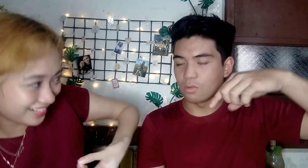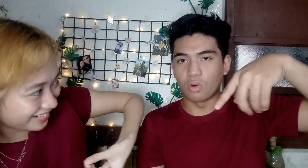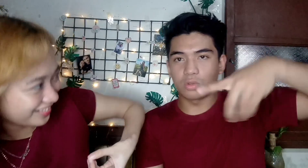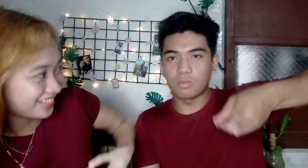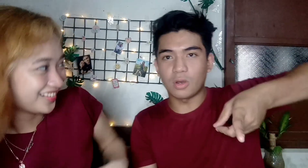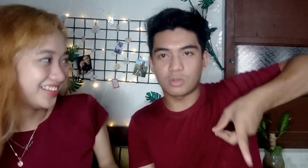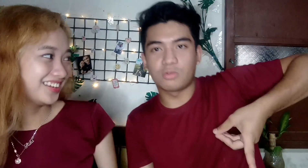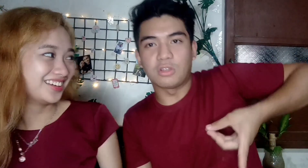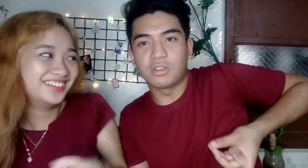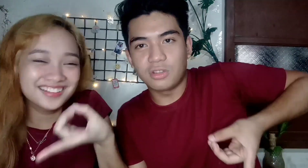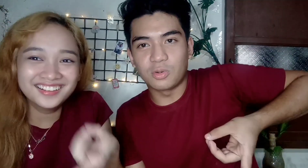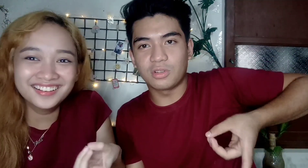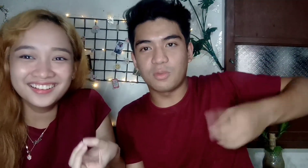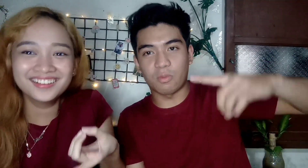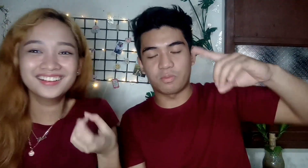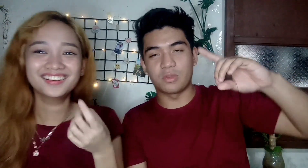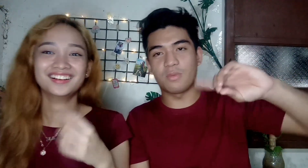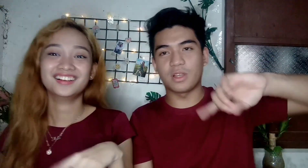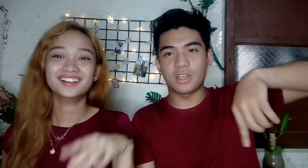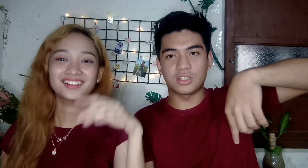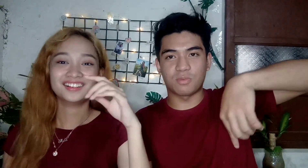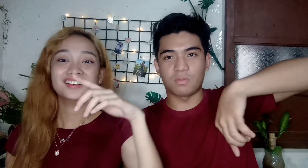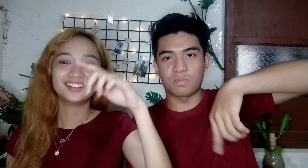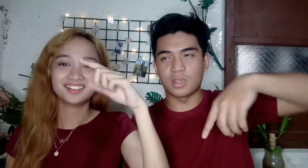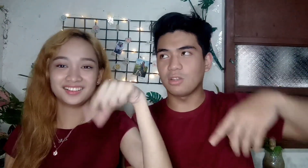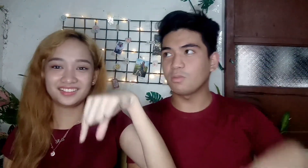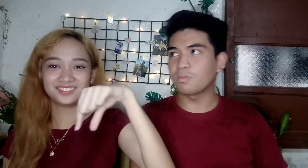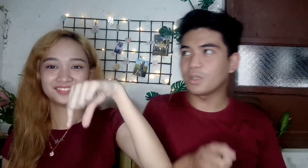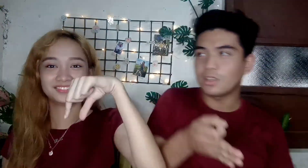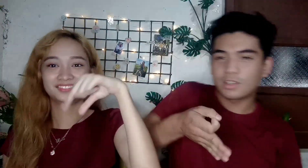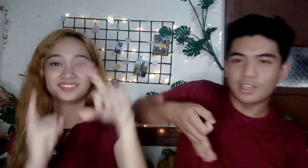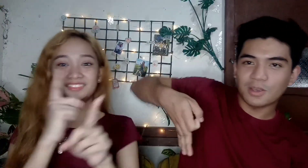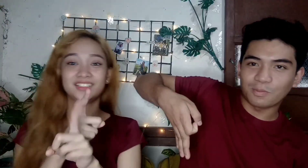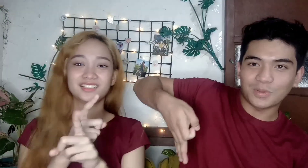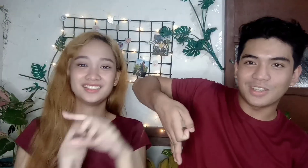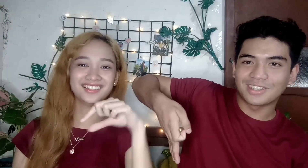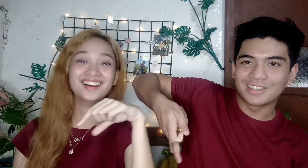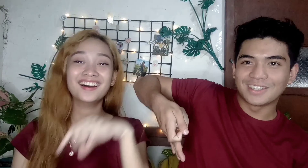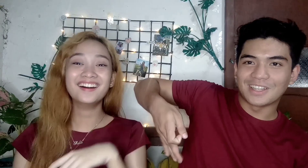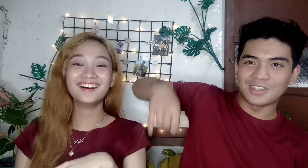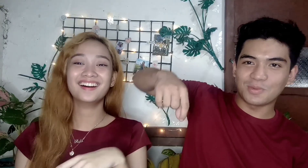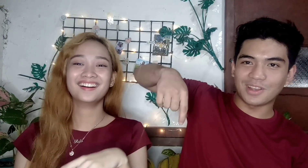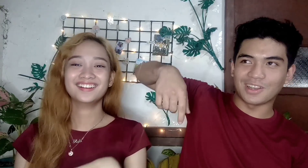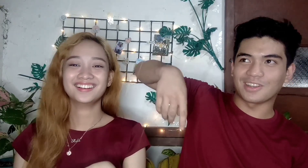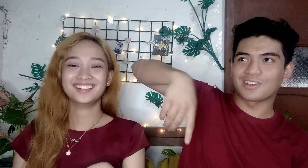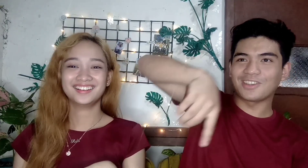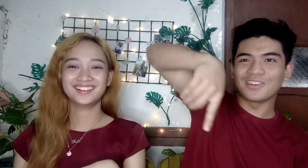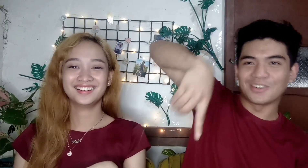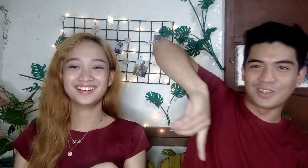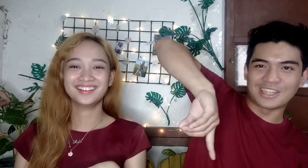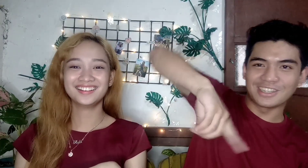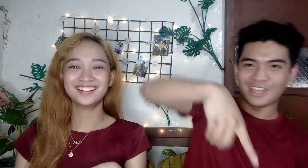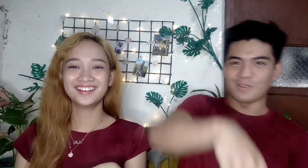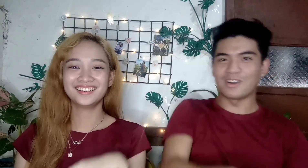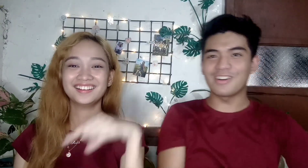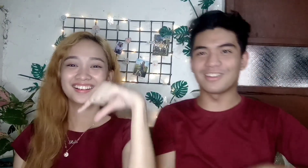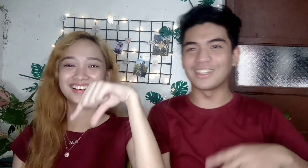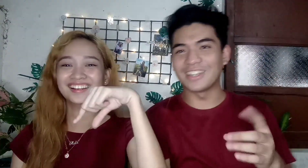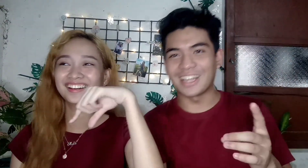Q. Oh, iba Q. Ganyan daw. Diba guys, may P. Ano P? Ganyan, P. Kasi ba, Q. Ganyan. Ewan ko kung ano